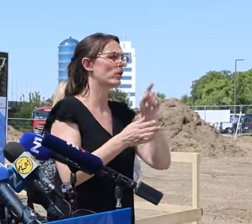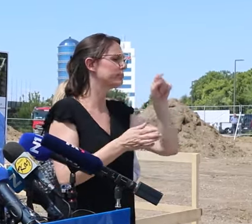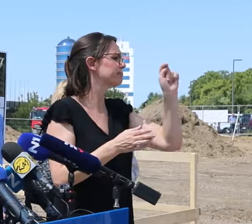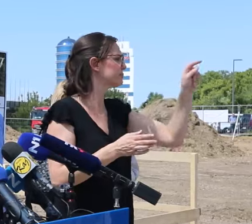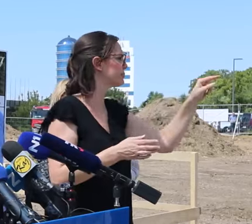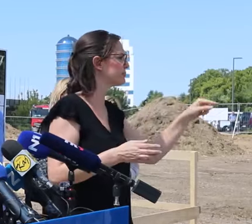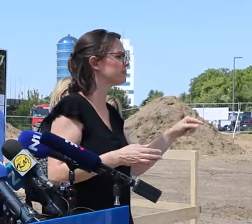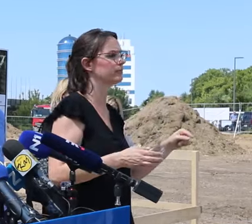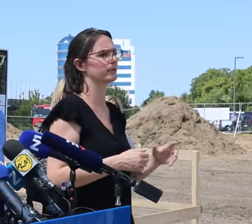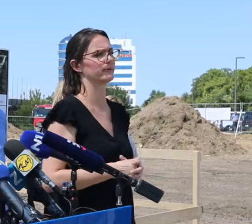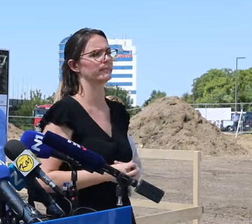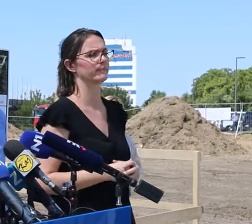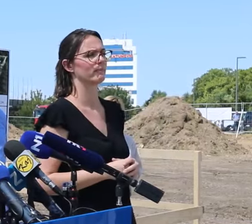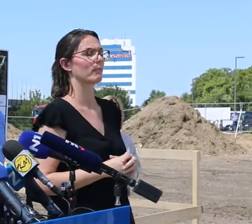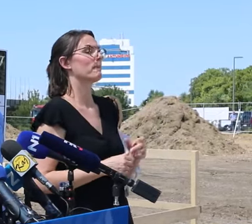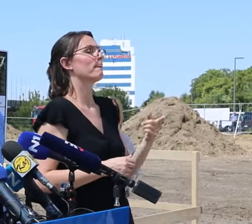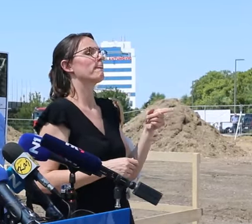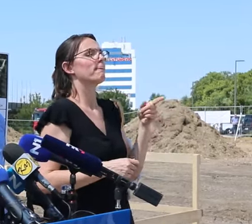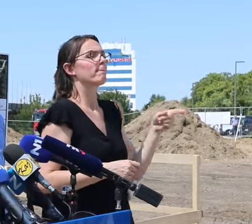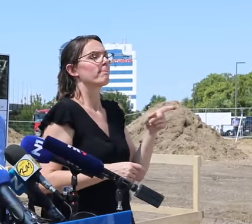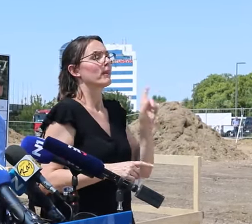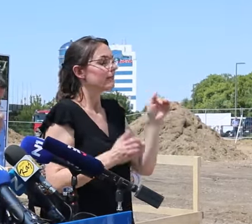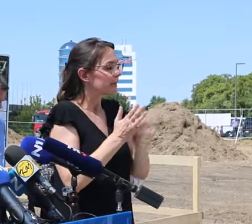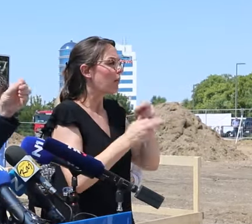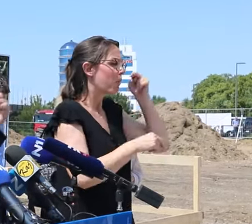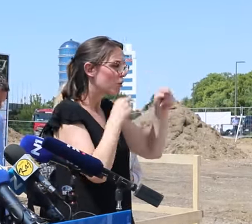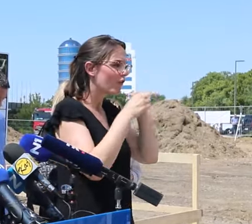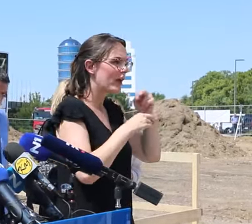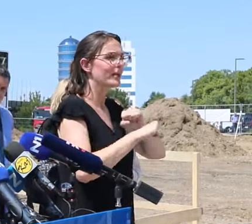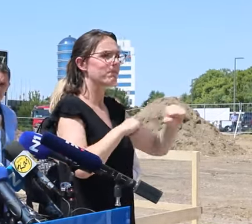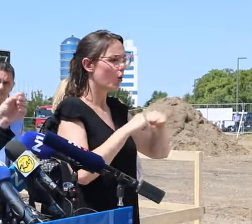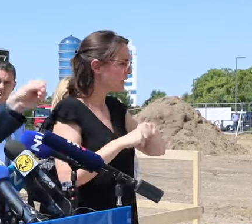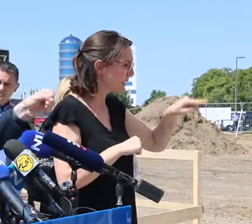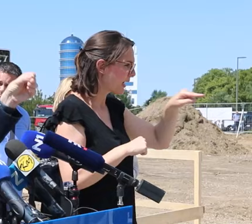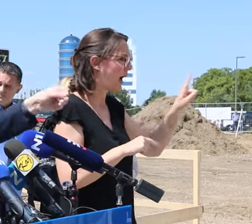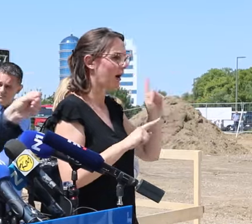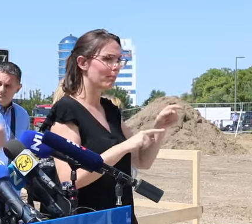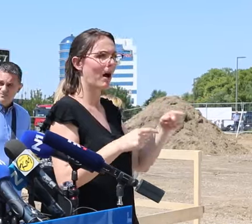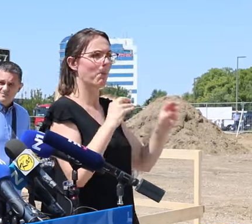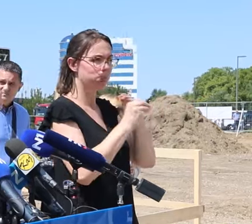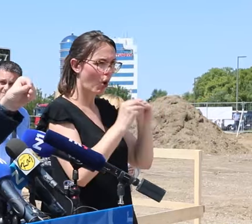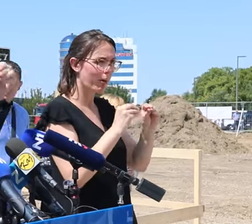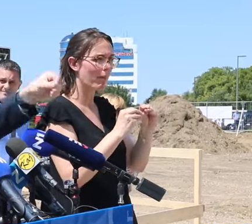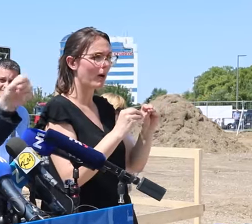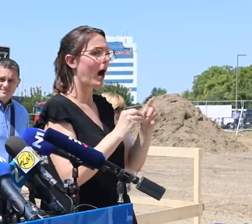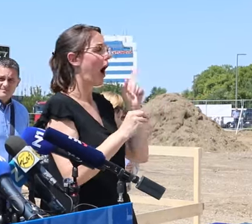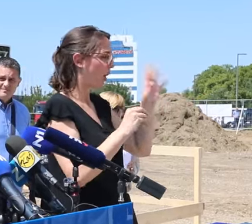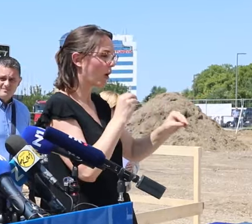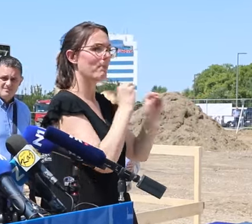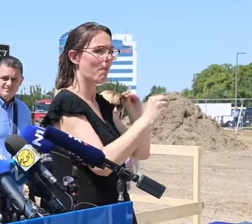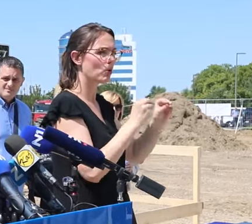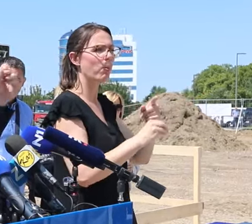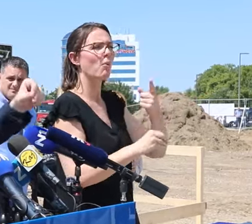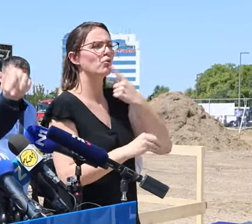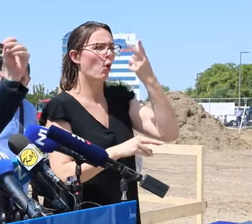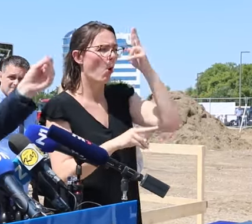Gledajte, ključna stvar je da li postoji ikakav sukob interesa. Ako neko tvrdi da postoji, neko ne kaže gdje je konkretno. Gdje konkretno je netko